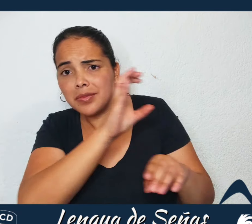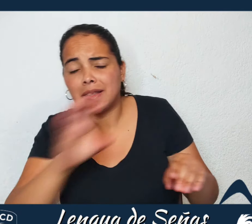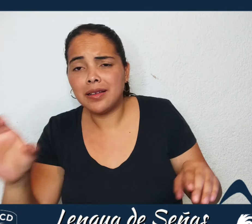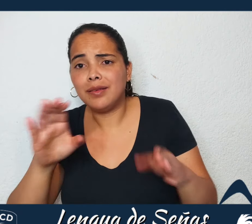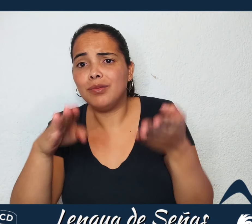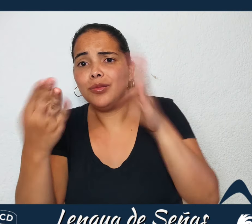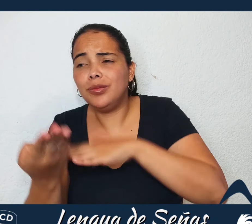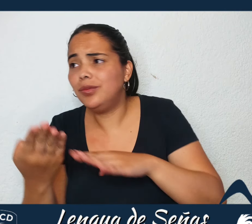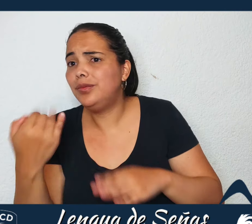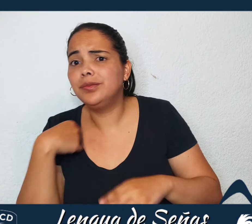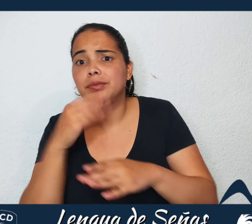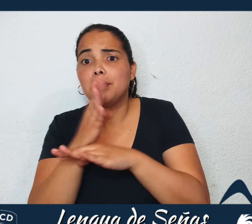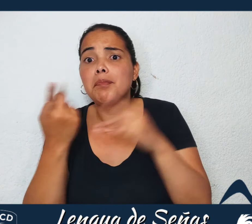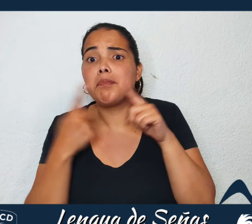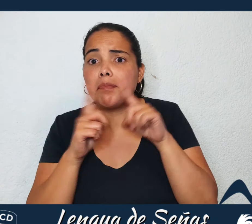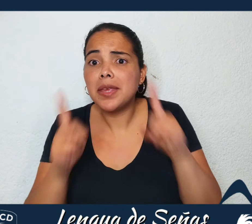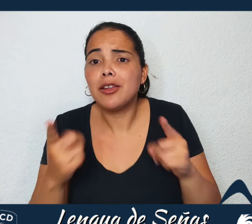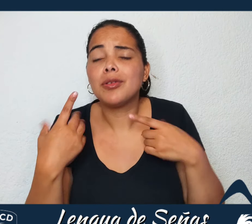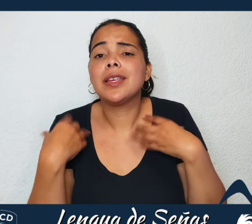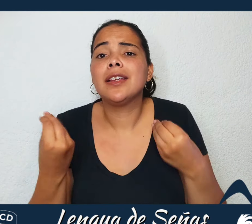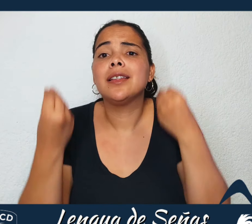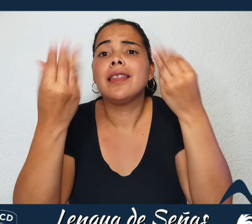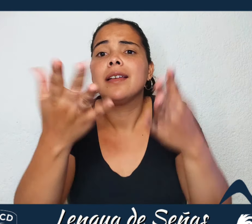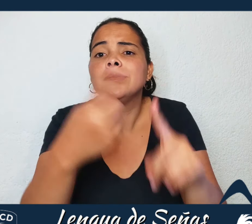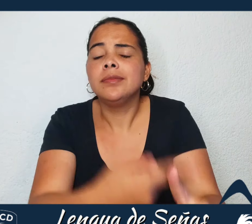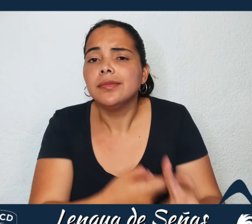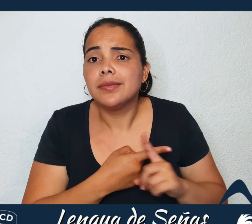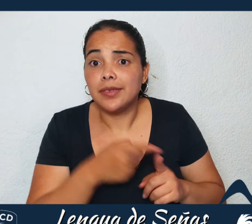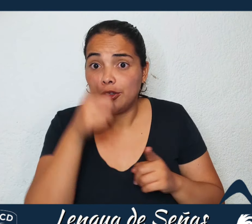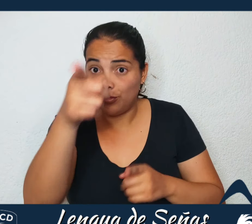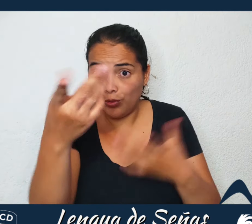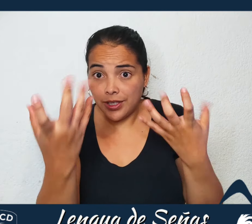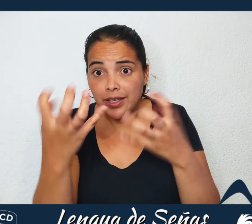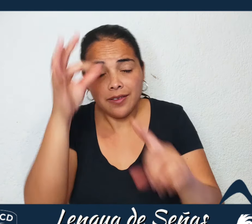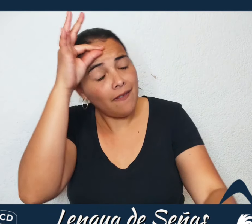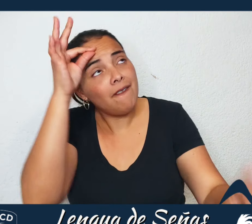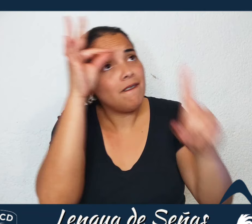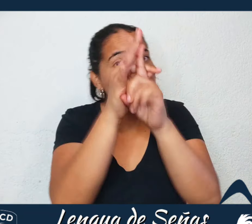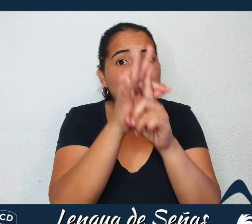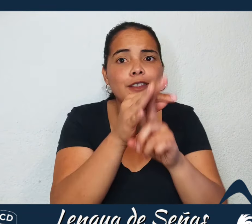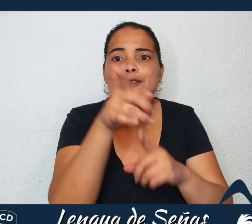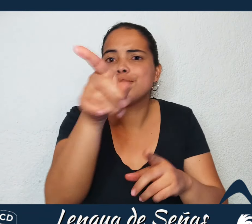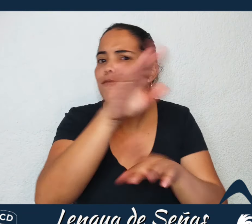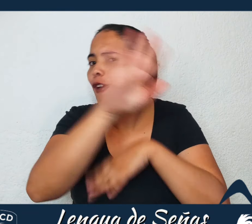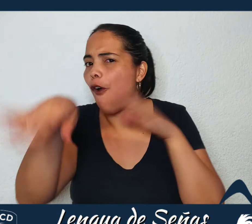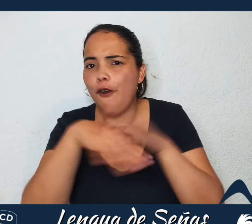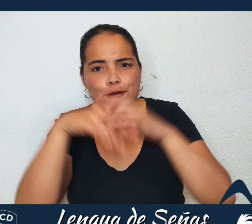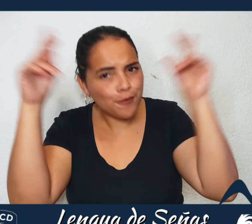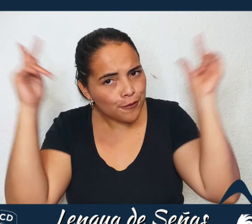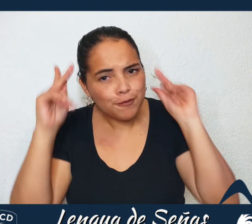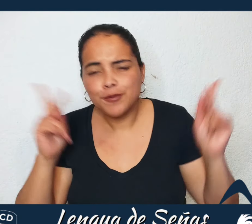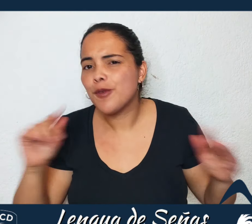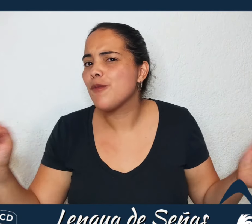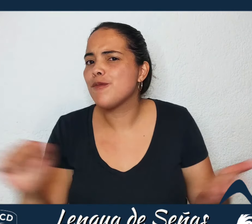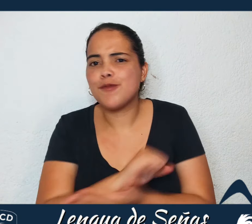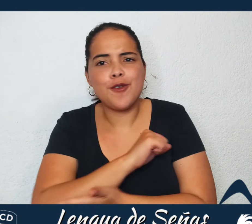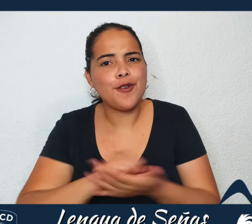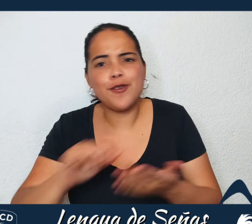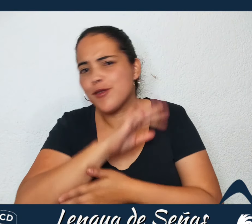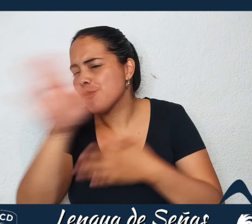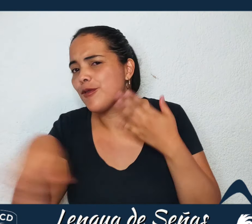fue sepultado, pero resucitó para darnos esperanza. Y si usted pone su fe en Él, sus pecados le